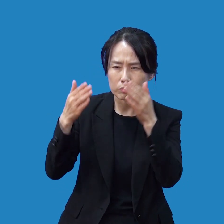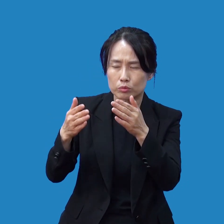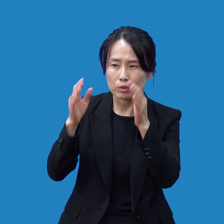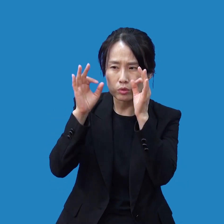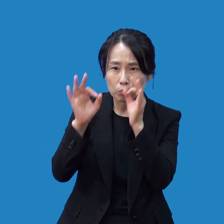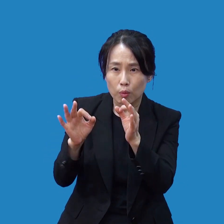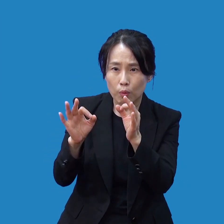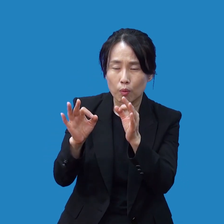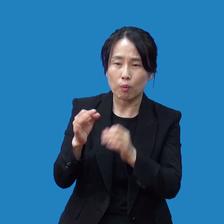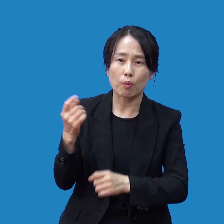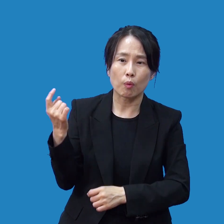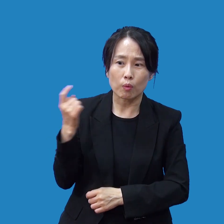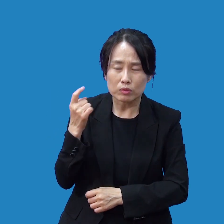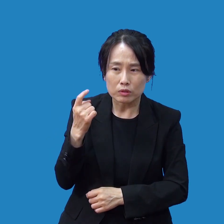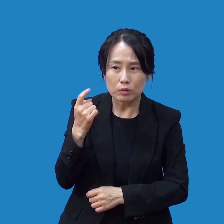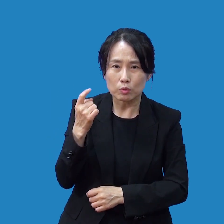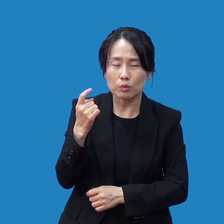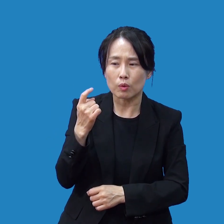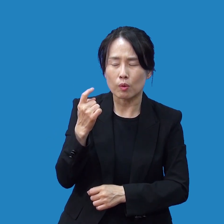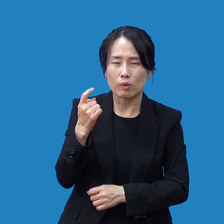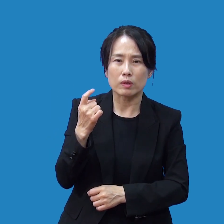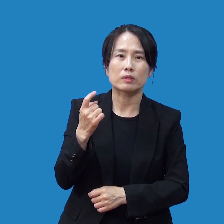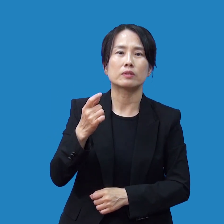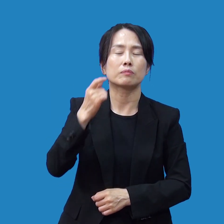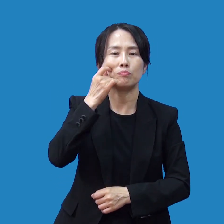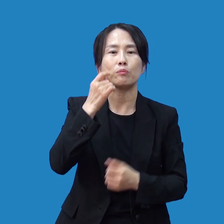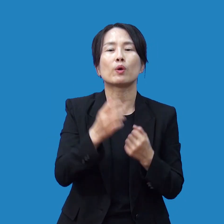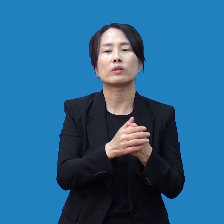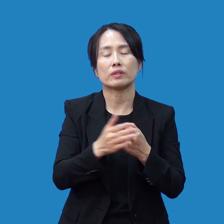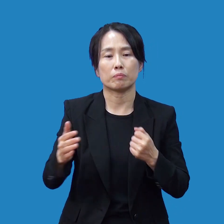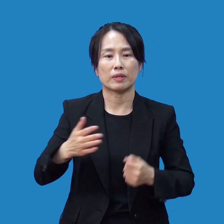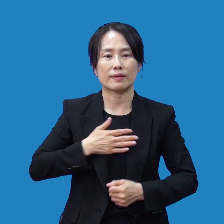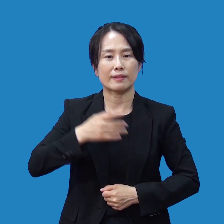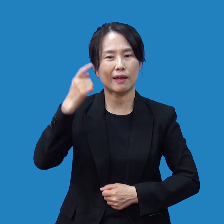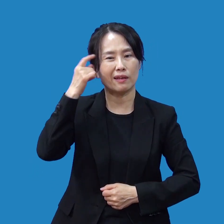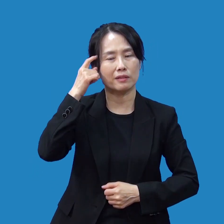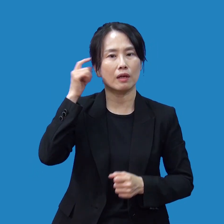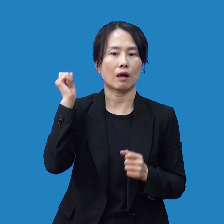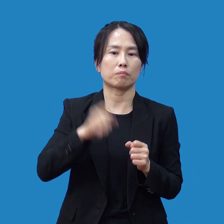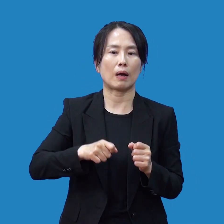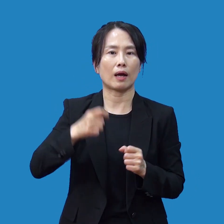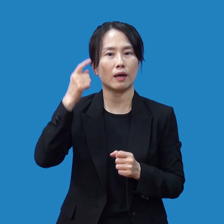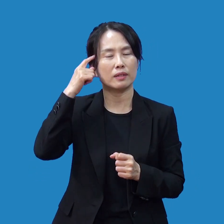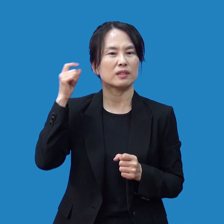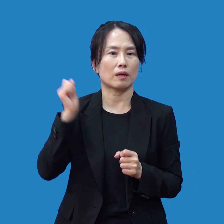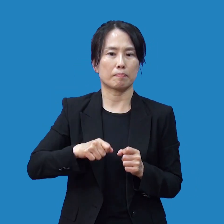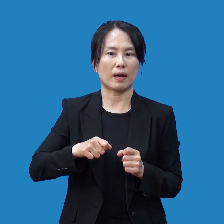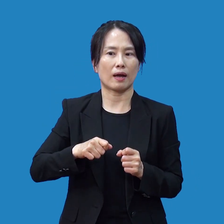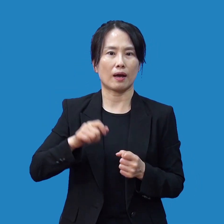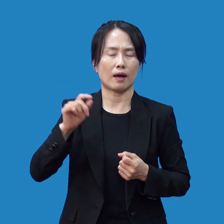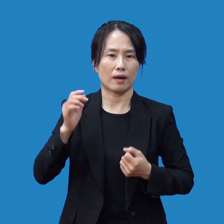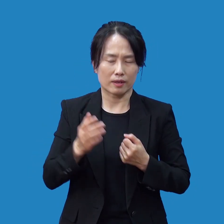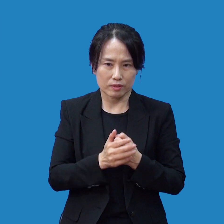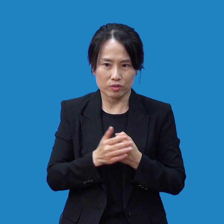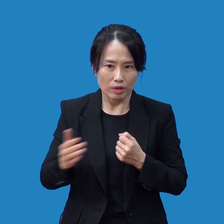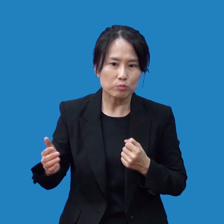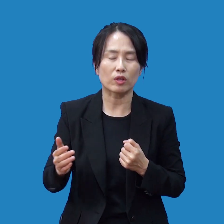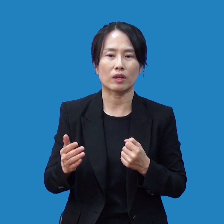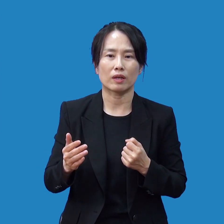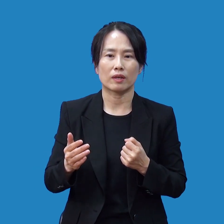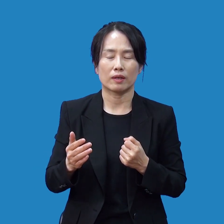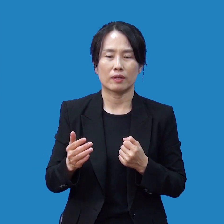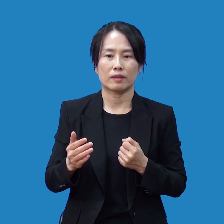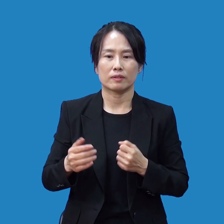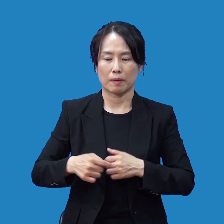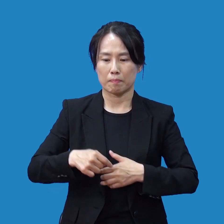듣지 않았기 때문입니다. 자기 생각과 선입견에 빠져서, 그래서 아예 처음부터 인식의 문이 닫혀